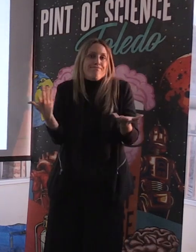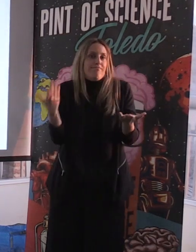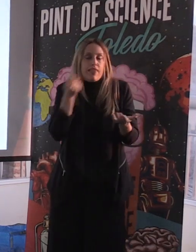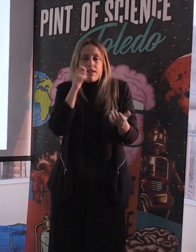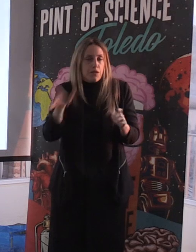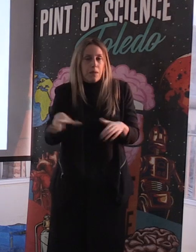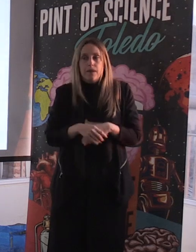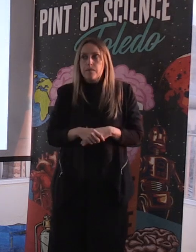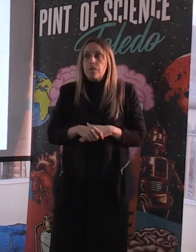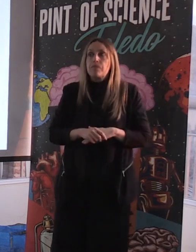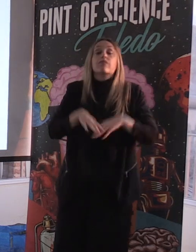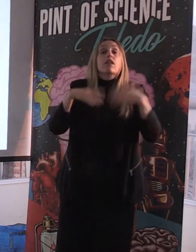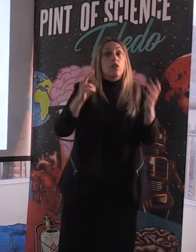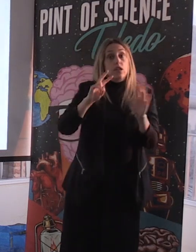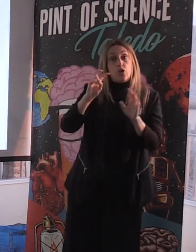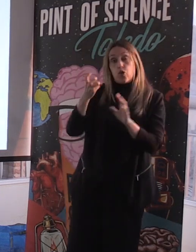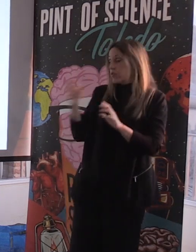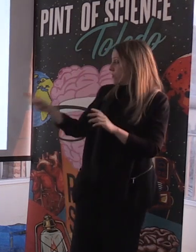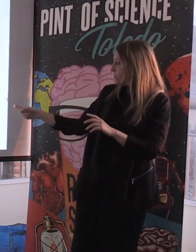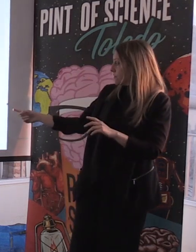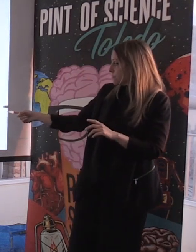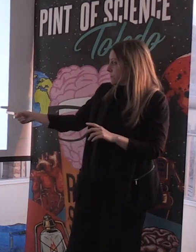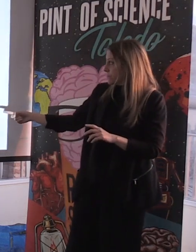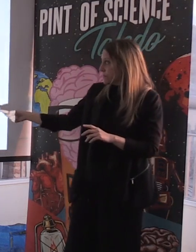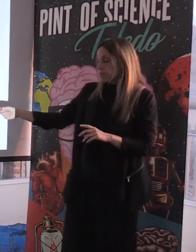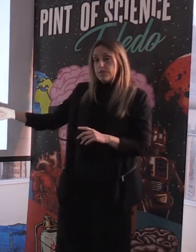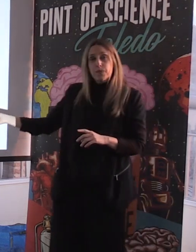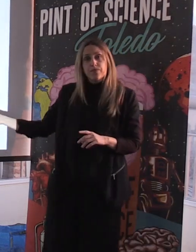Eso reconoció el otro que pongo aquí, Peter Brian Medawar,